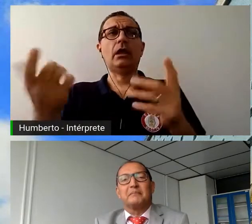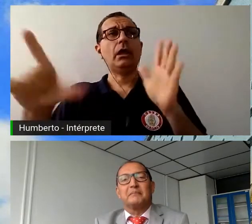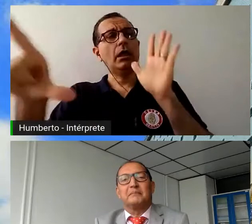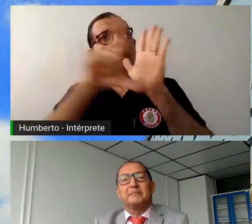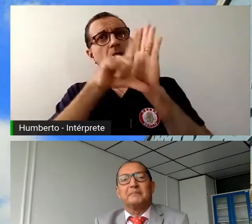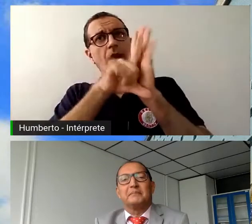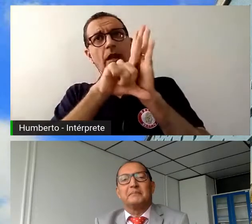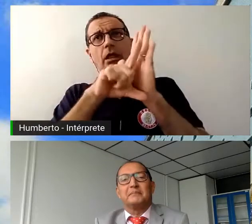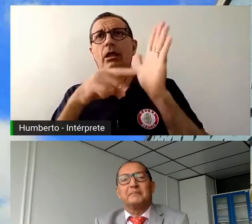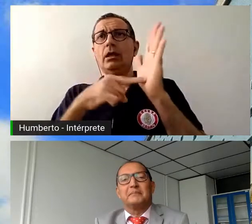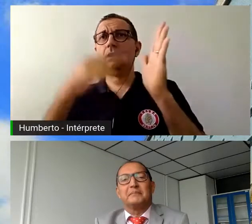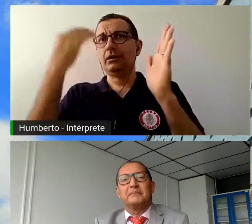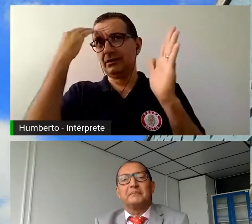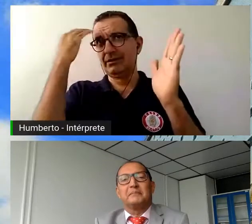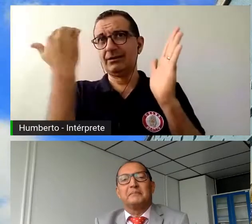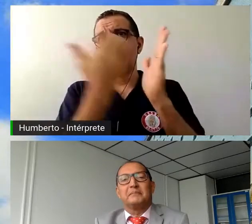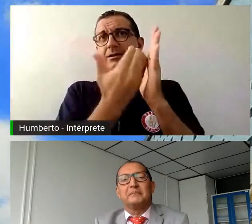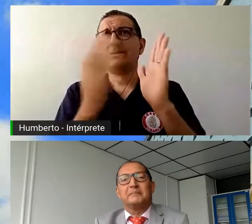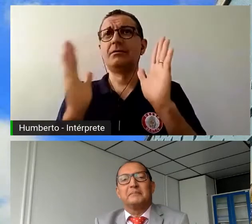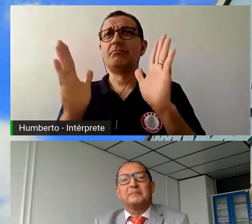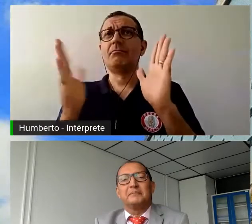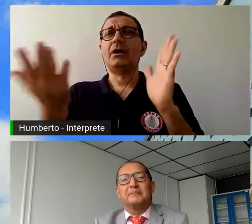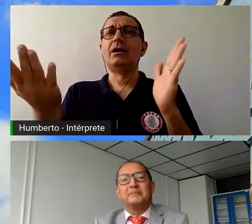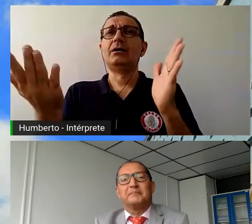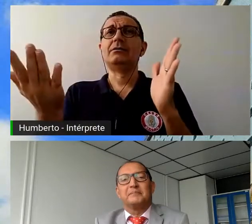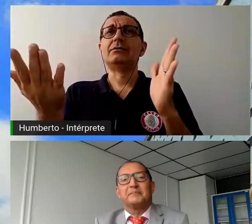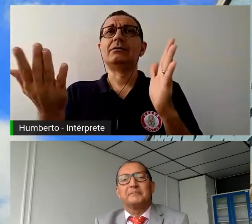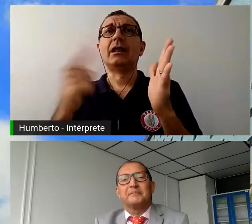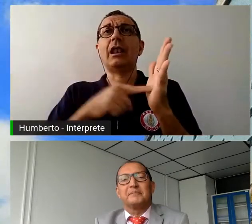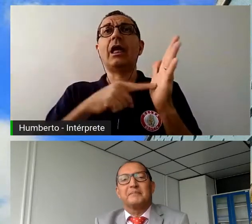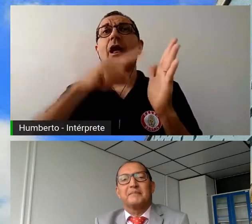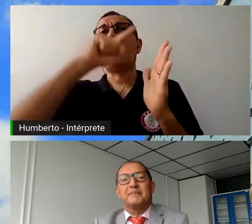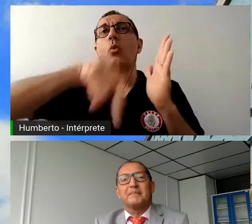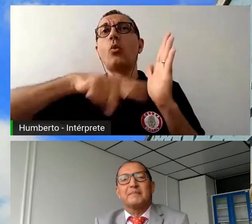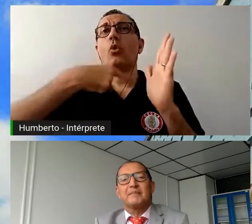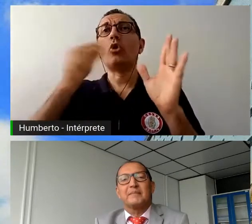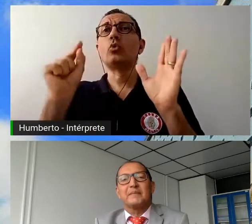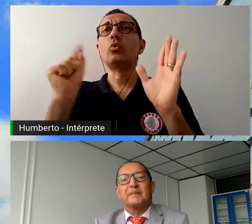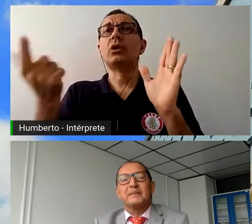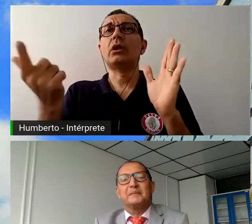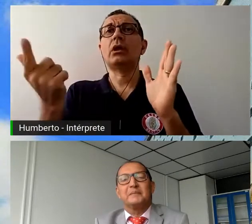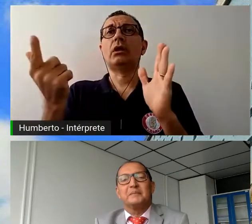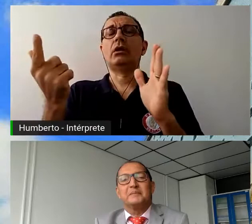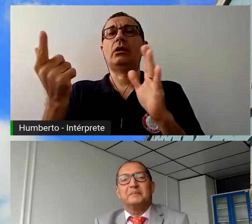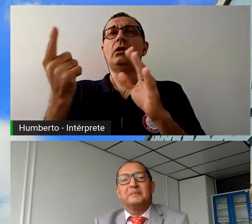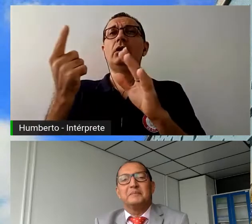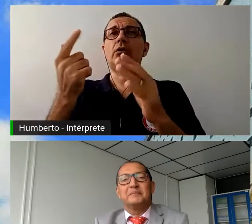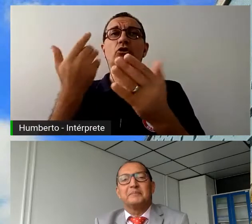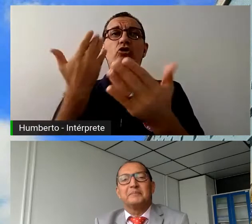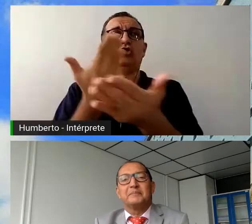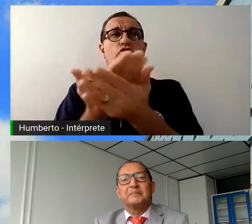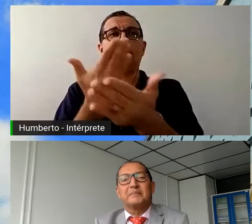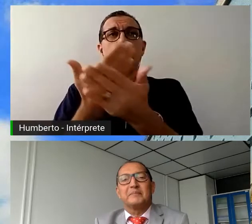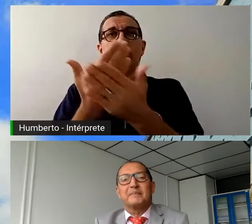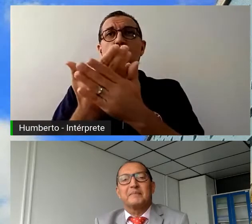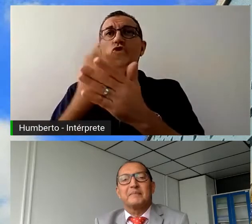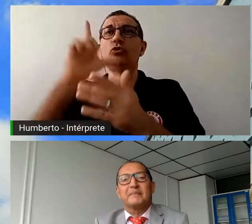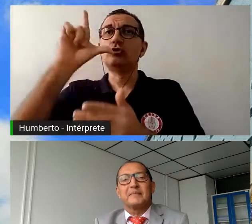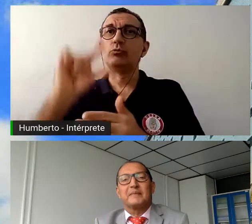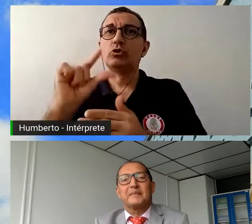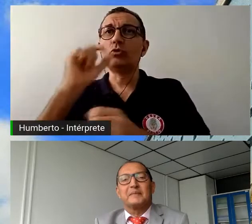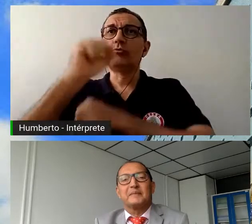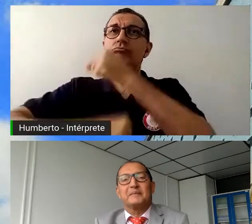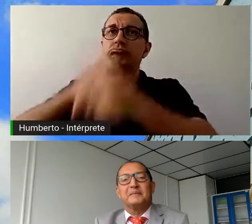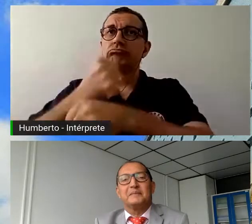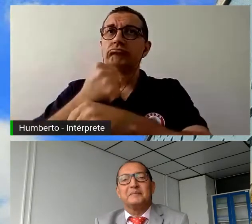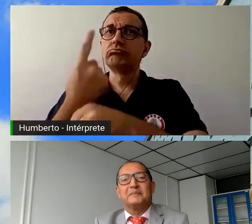um ano de um ano ou dois de estudos, depende se o instituto vai ter 3 ou 4 anos, né, de formação. Por que seguir